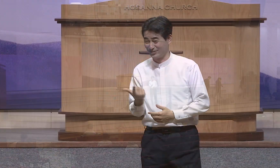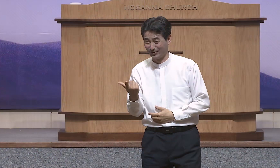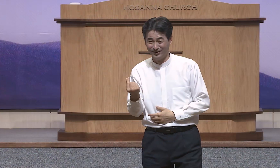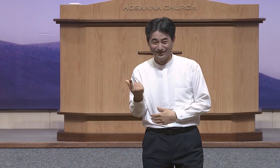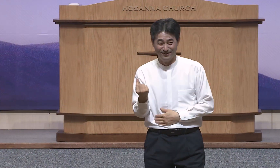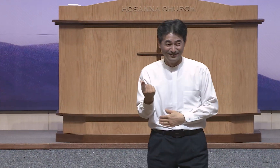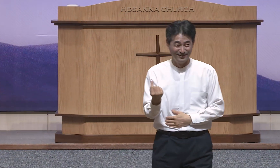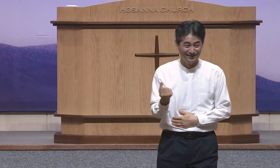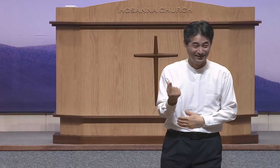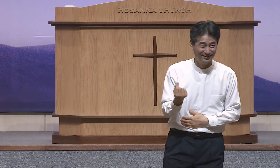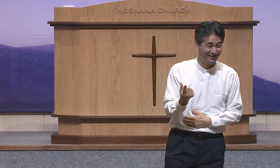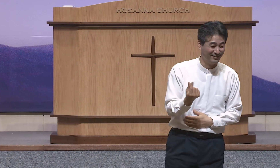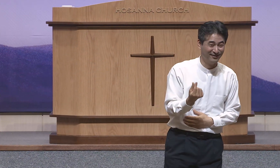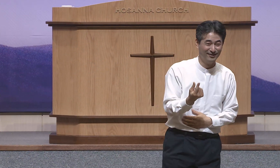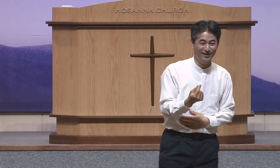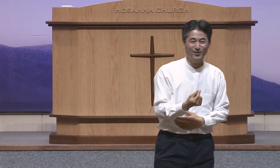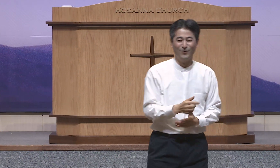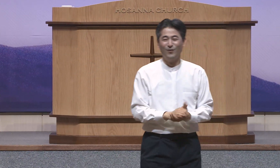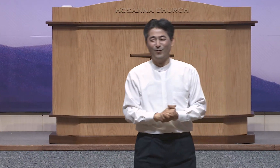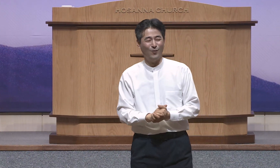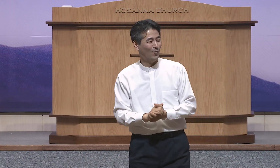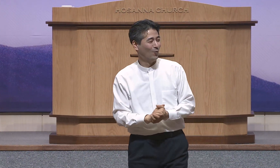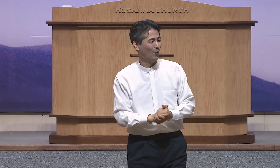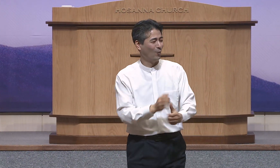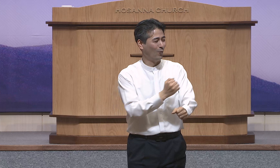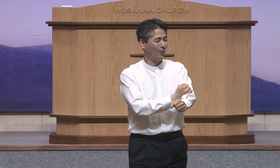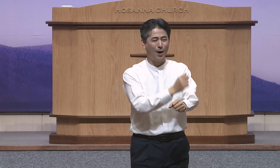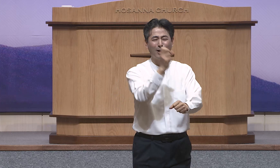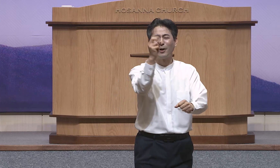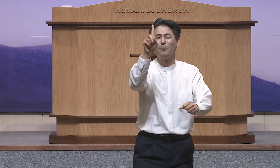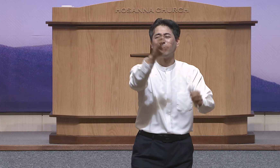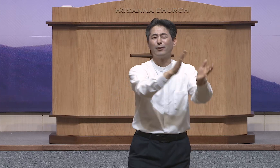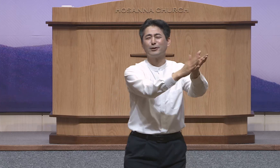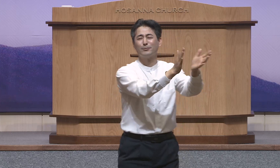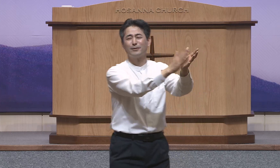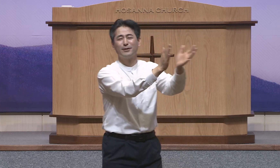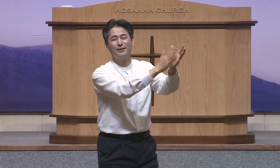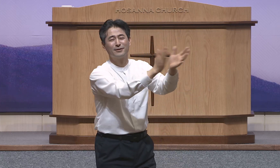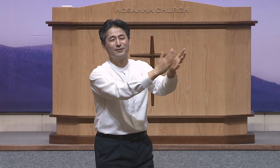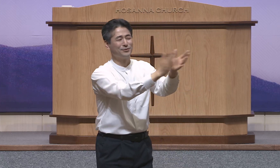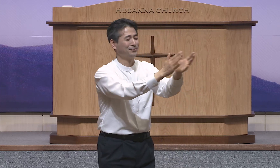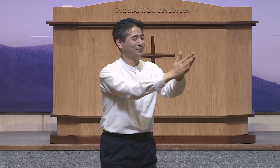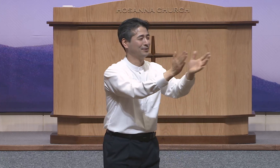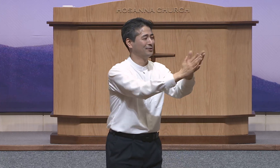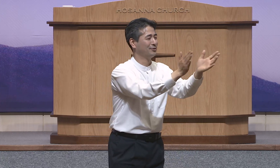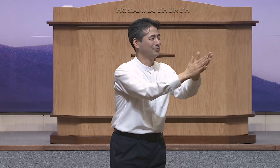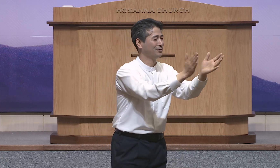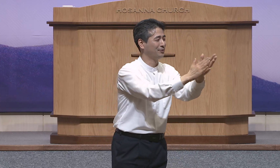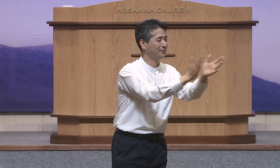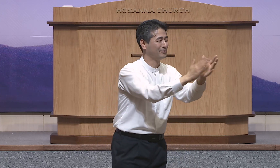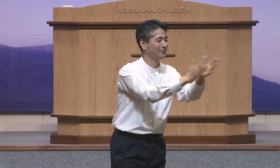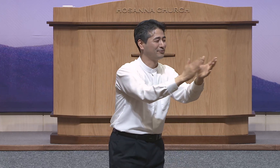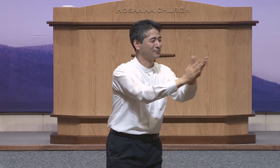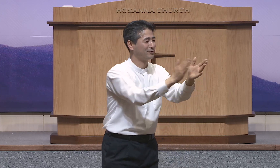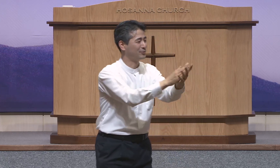농인부 연습 많이 하셨습니다. 그렇죠? 보실 때 정말 잘하셨는데 한 번 더 박수 쳐주시기 바랍니다.